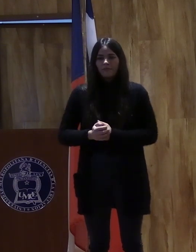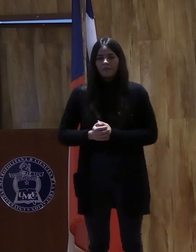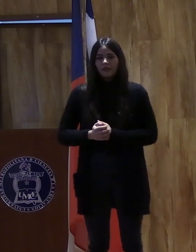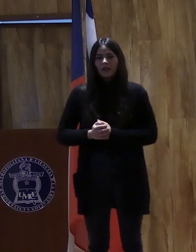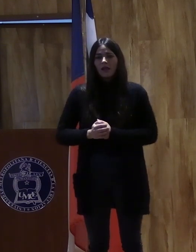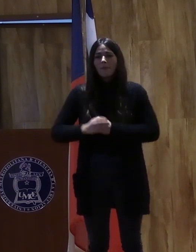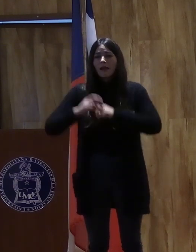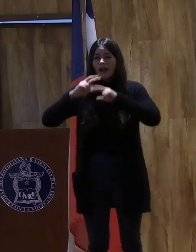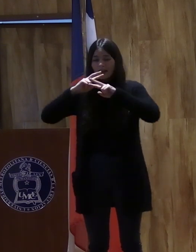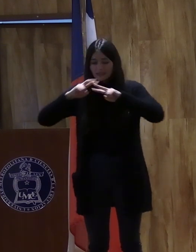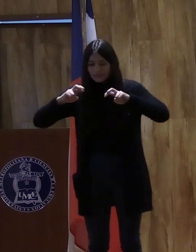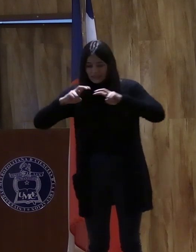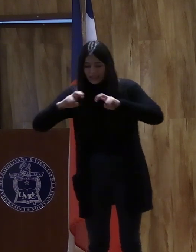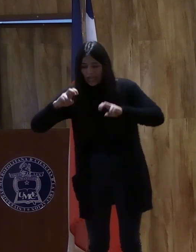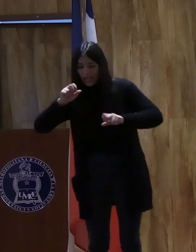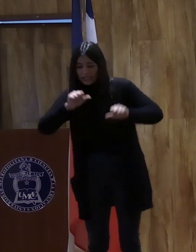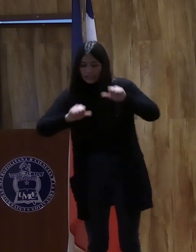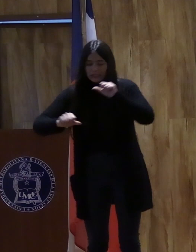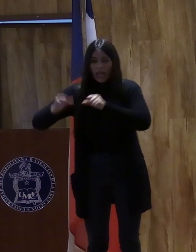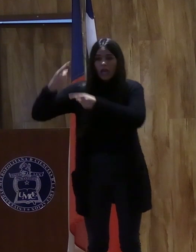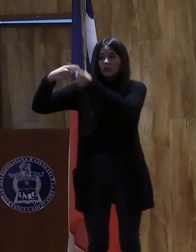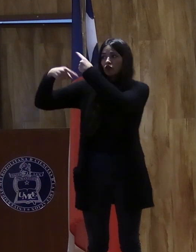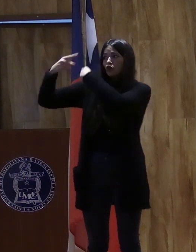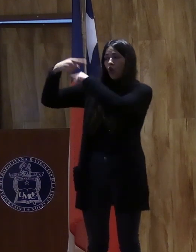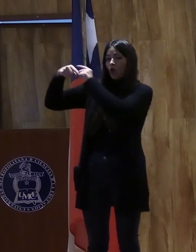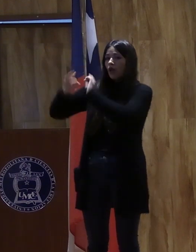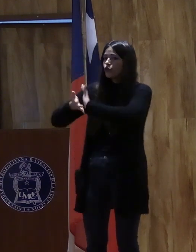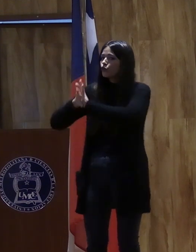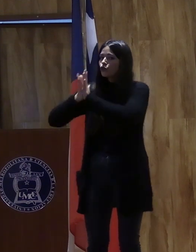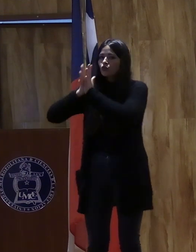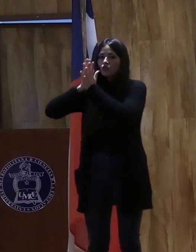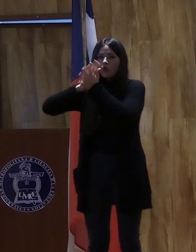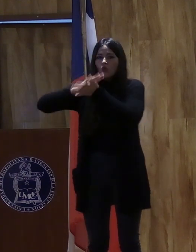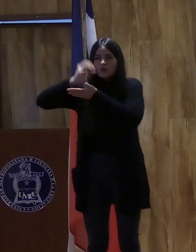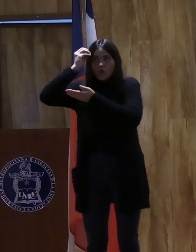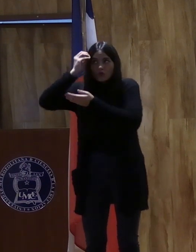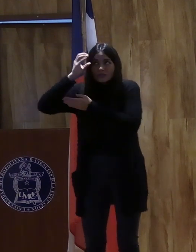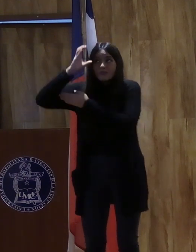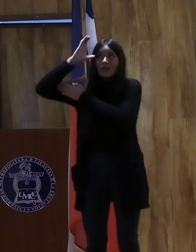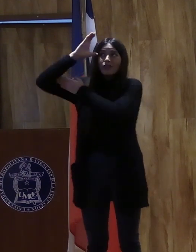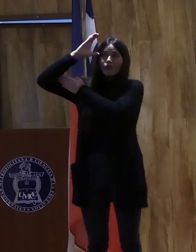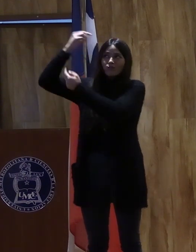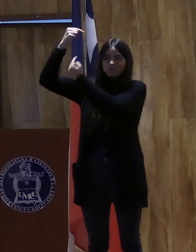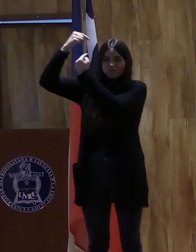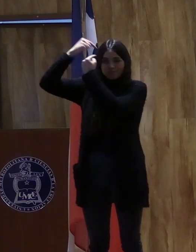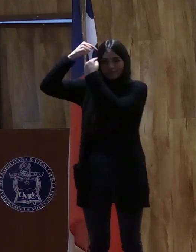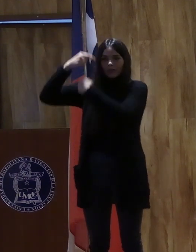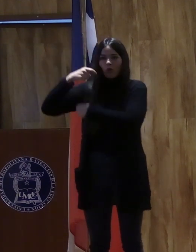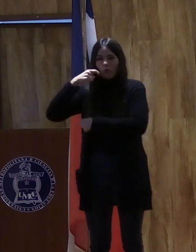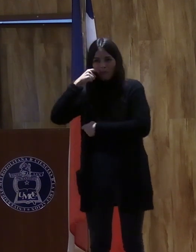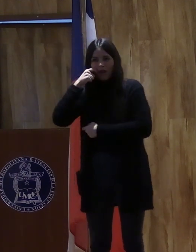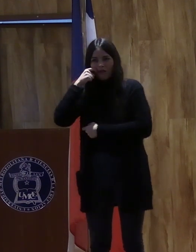la historia y todo el fruto del cerebro humano vale la pena